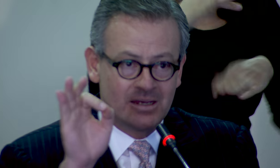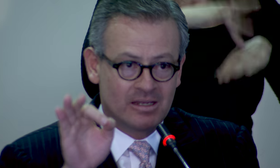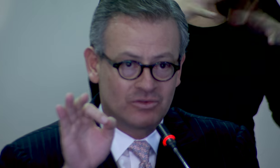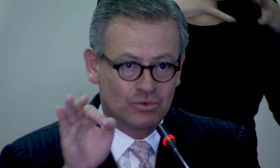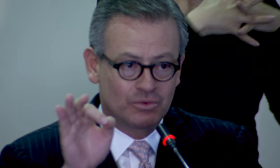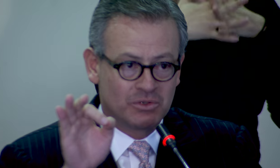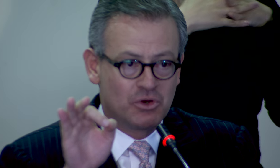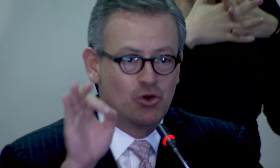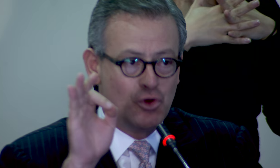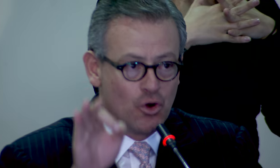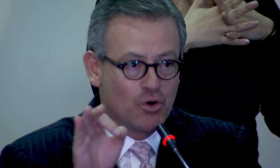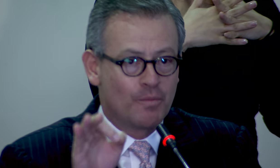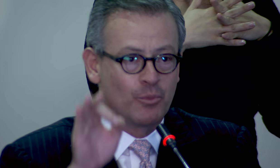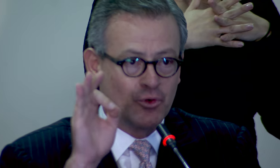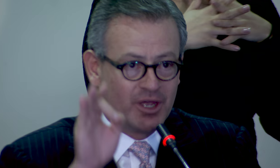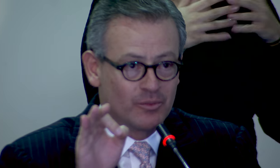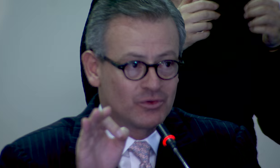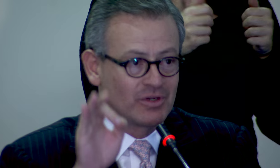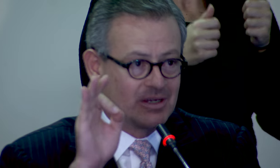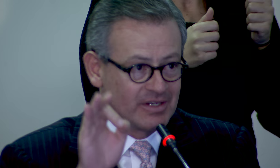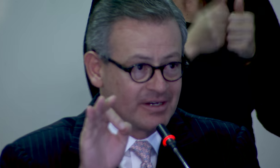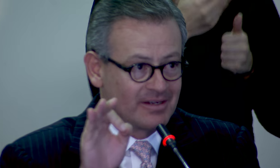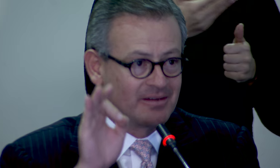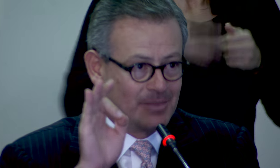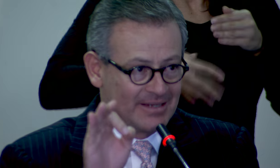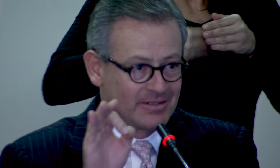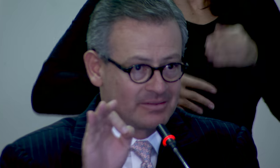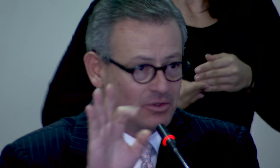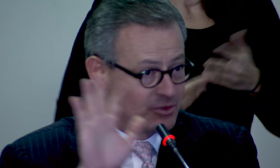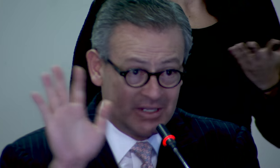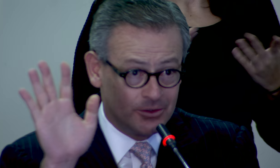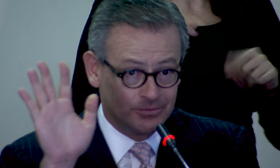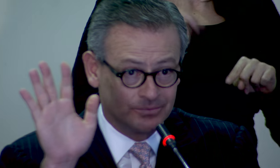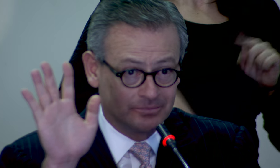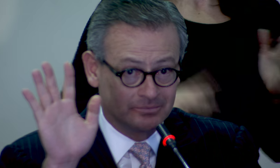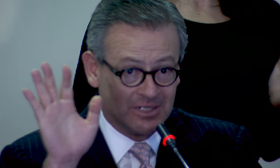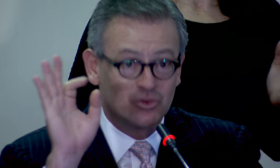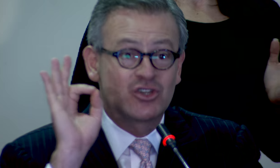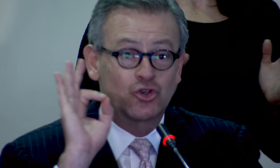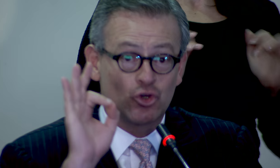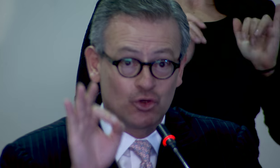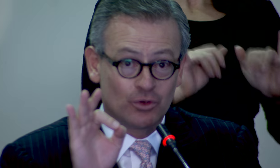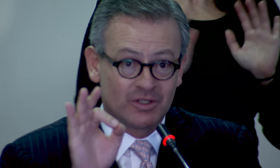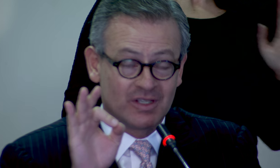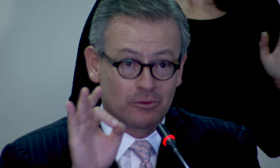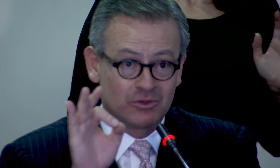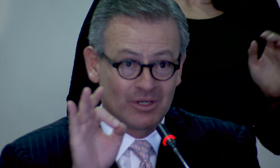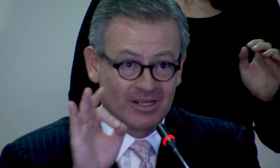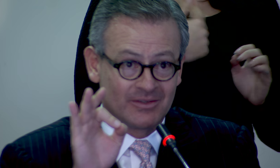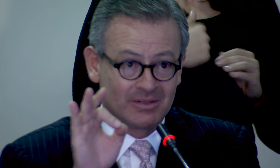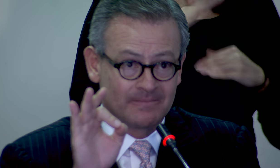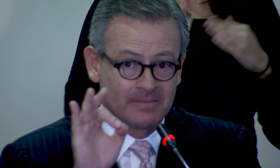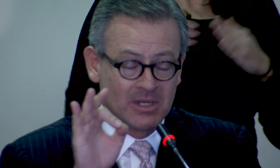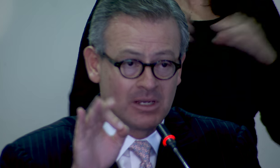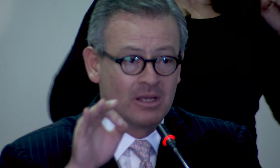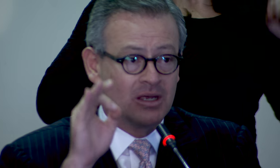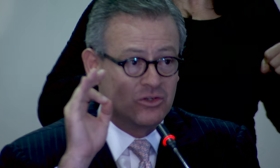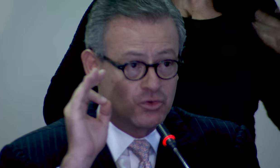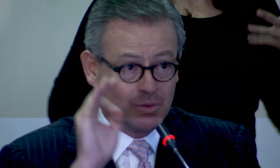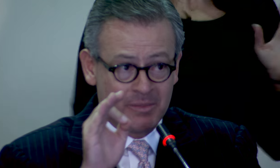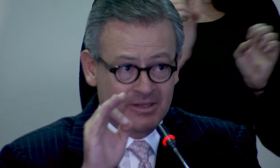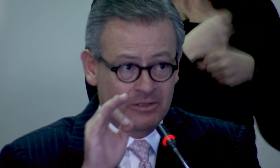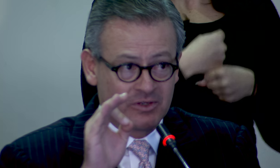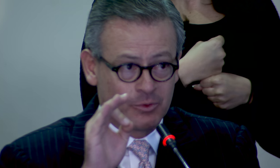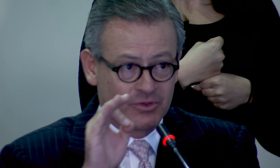allá de eso, no podemos hacer más como Estado. Hemos hecho todo lo que está a nuestro alcance.